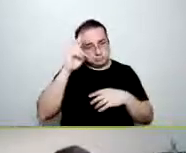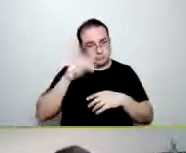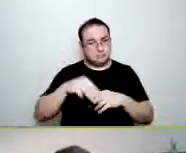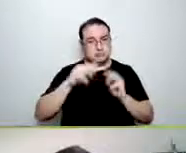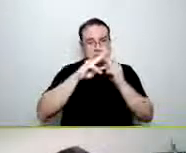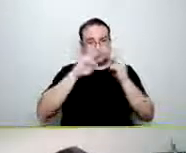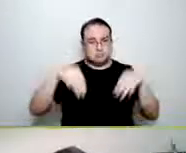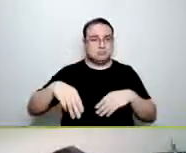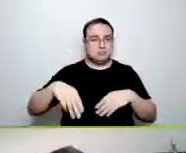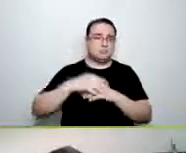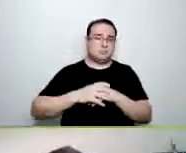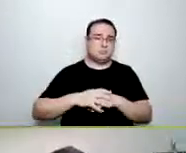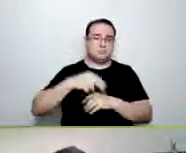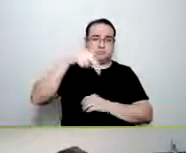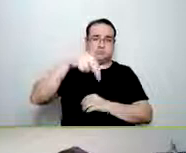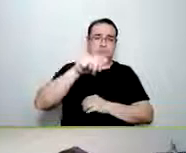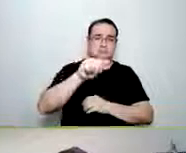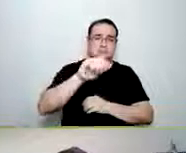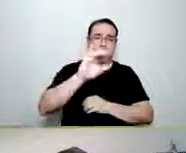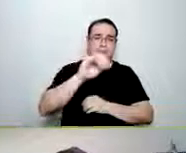queimou, uns poucos anos atrás, né?